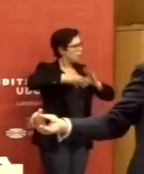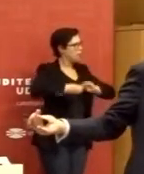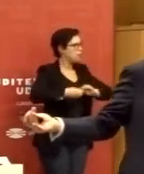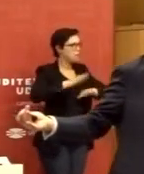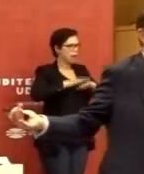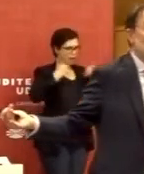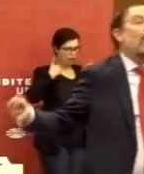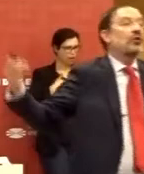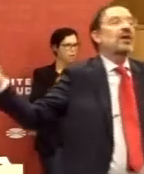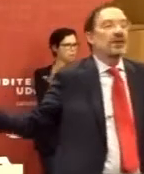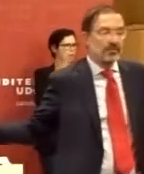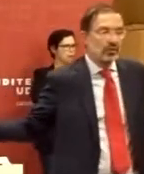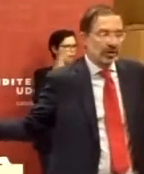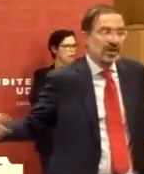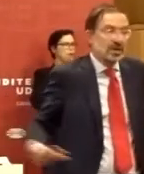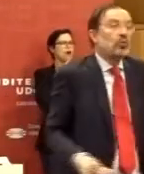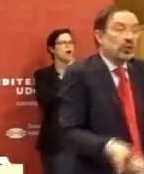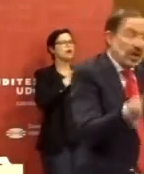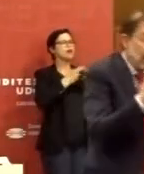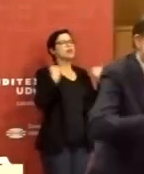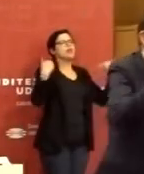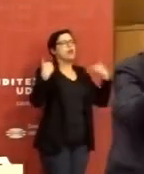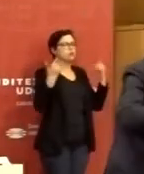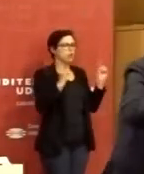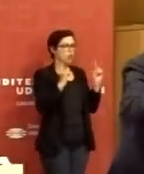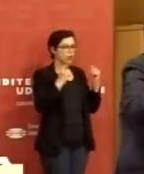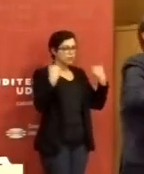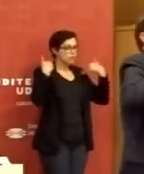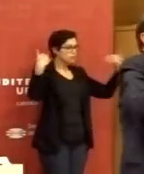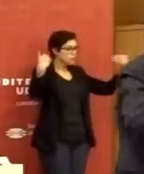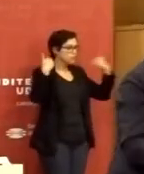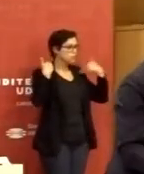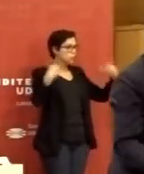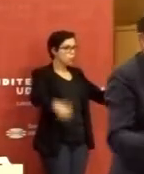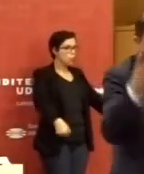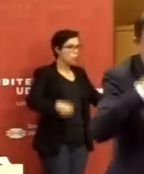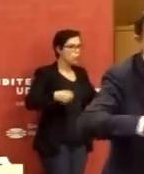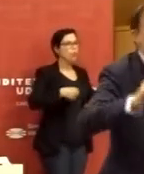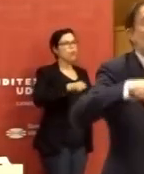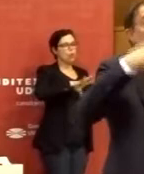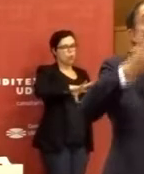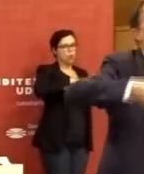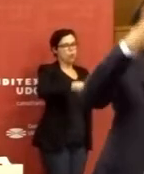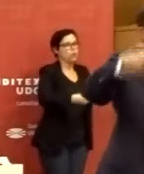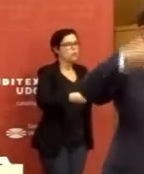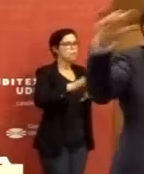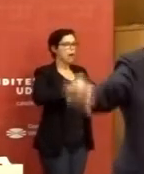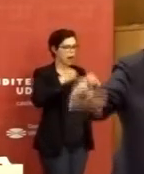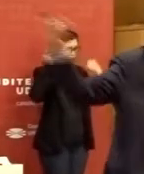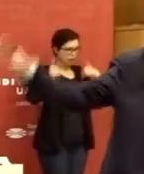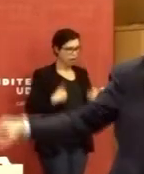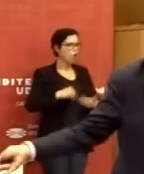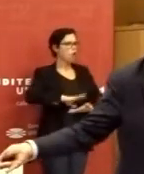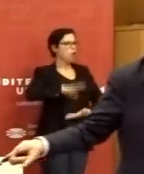que queremos formar en el resto del programa. No es hacer deporte, es utilizar el ejercicio físico como medio, por ejemplo, para mejorar